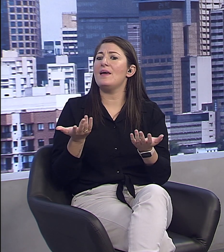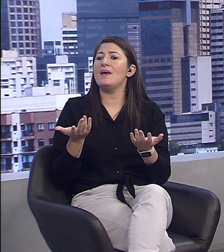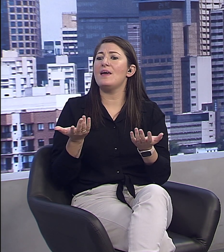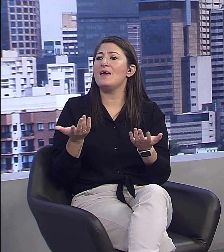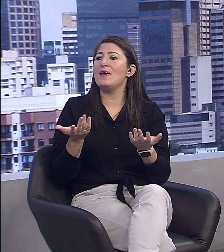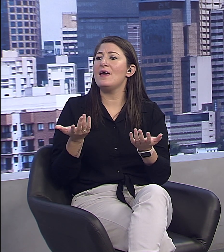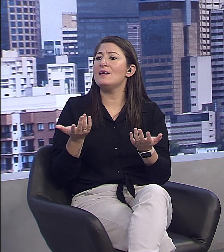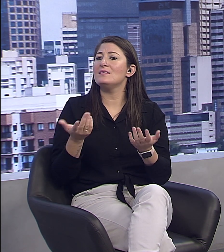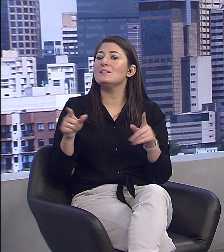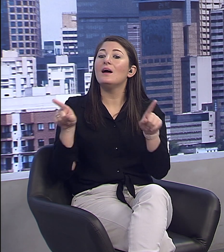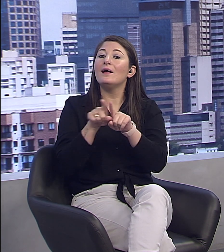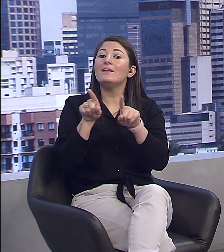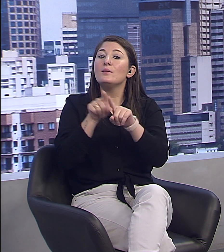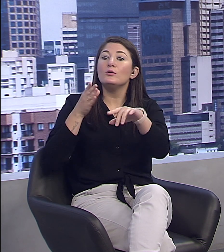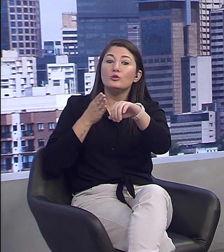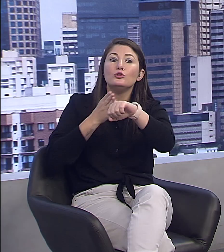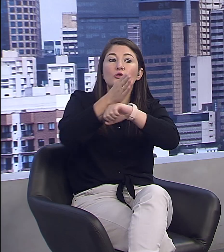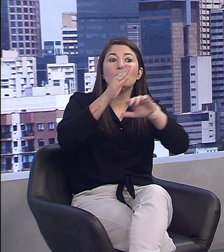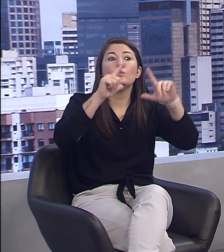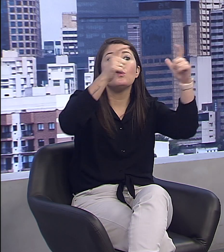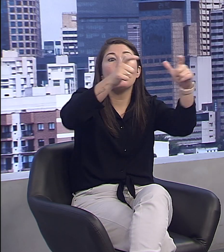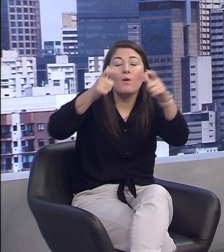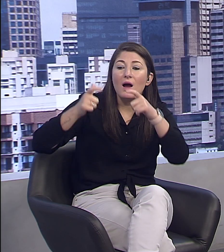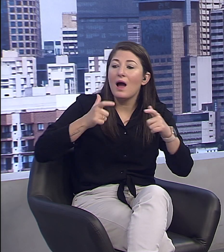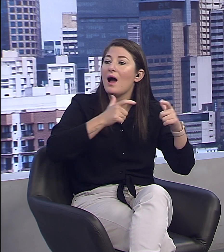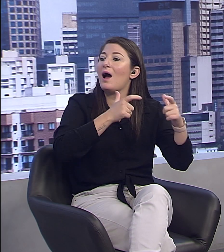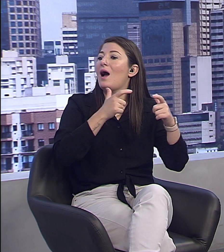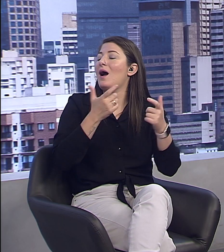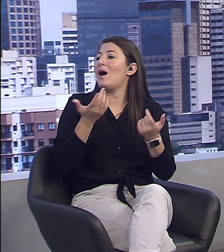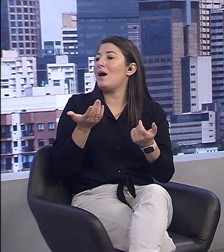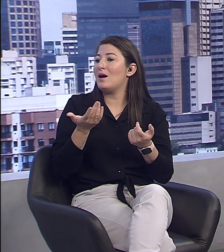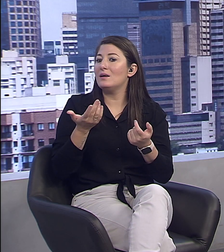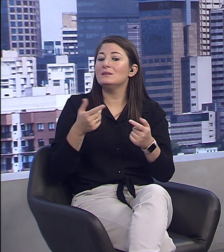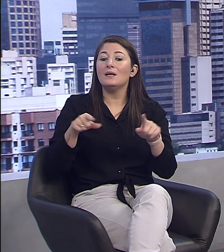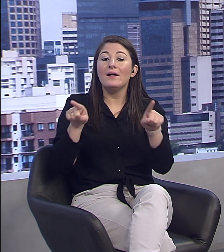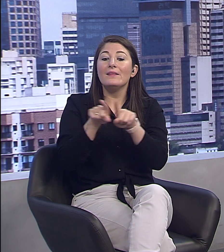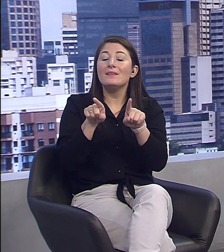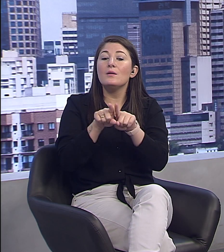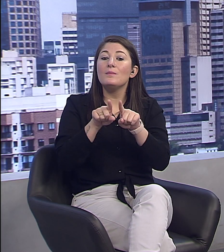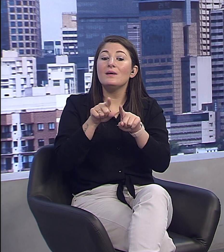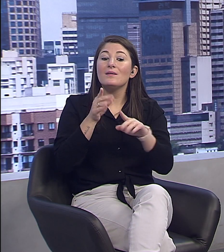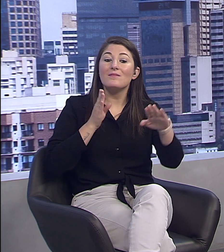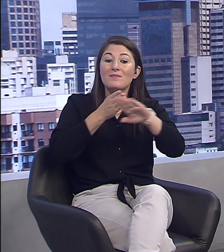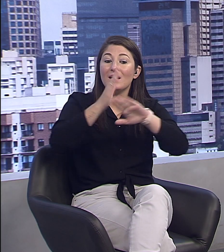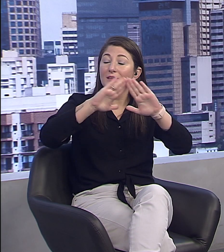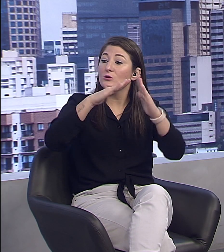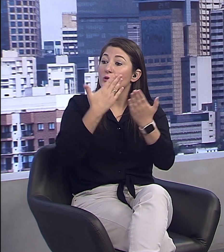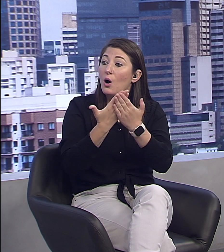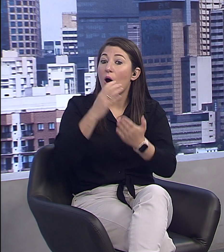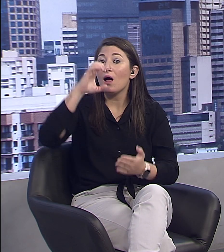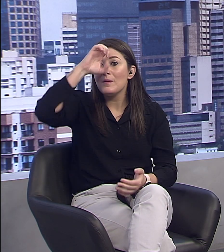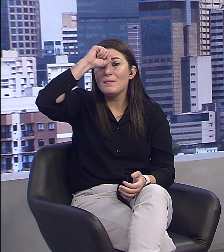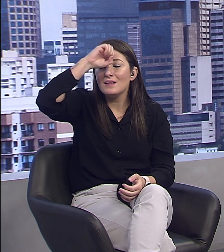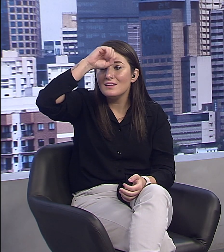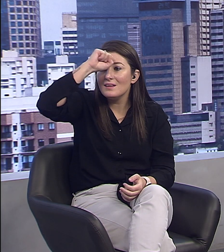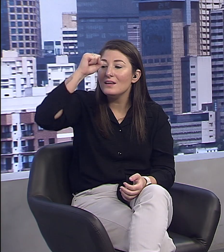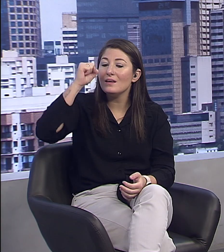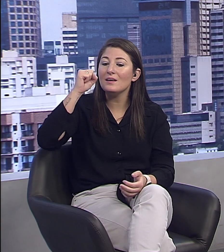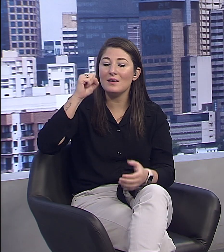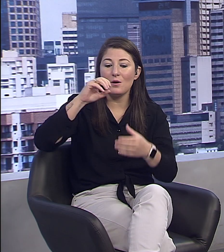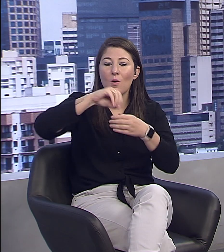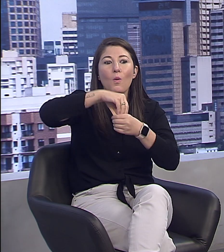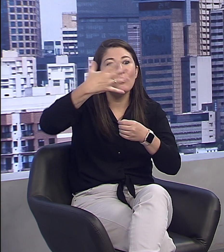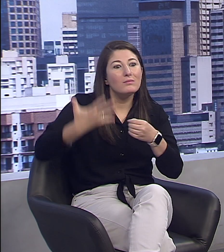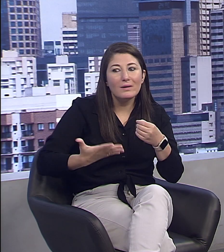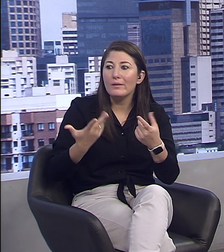questão da independência, de comunicação, mesmo socialmente falando, de interação nos ambientes, nos